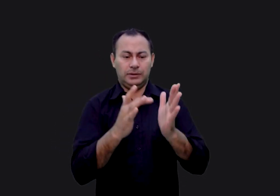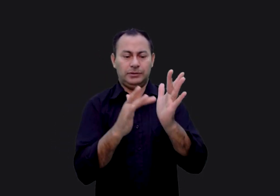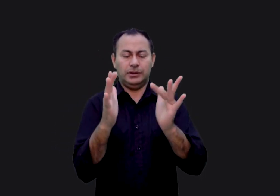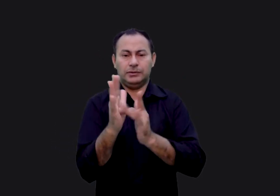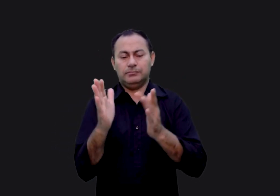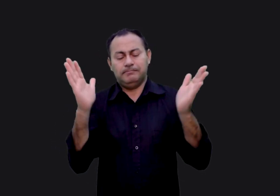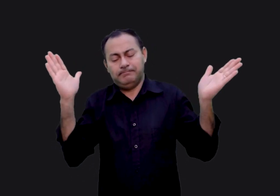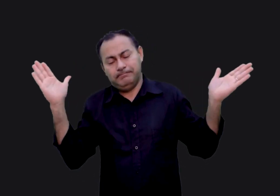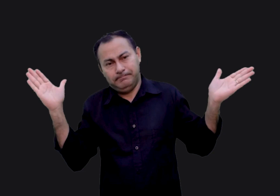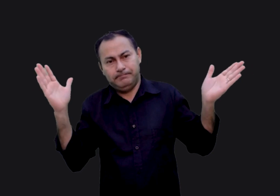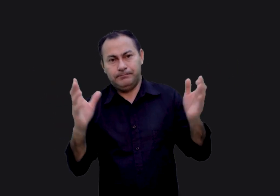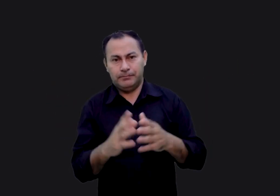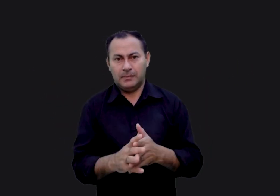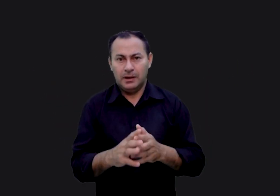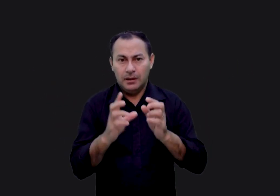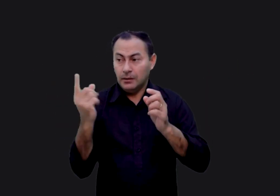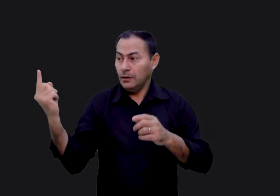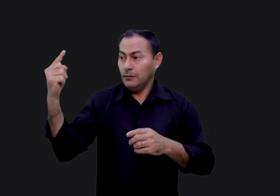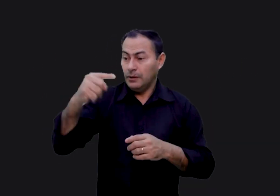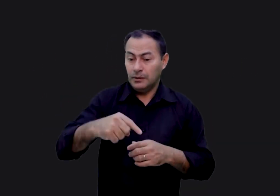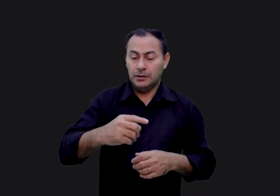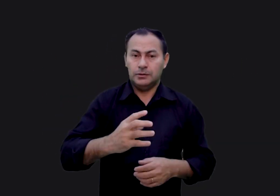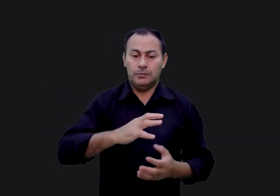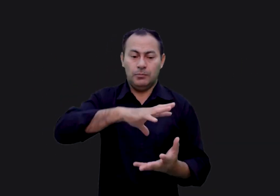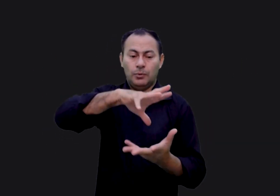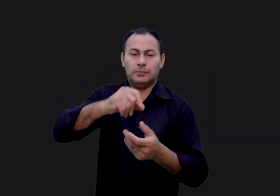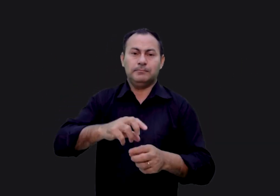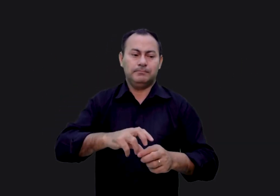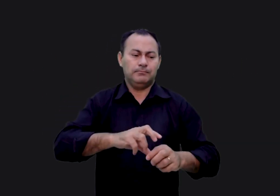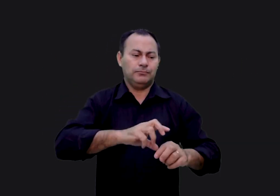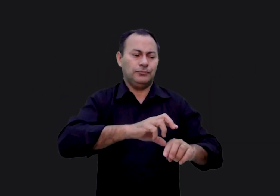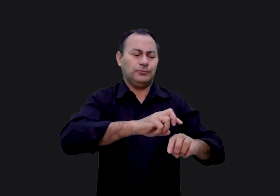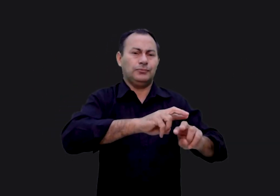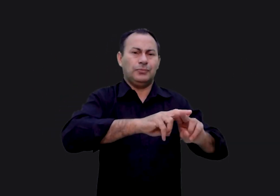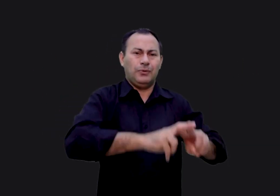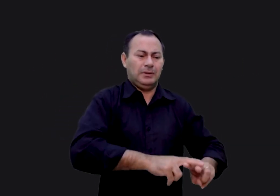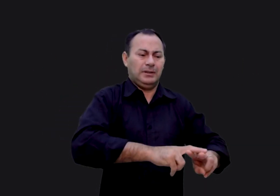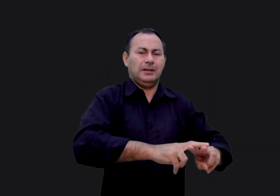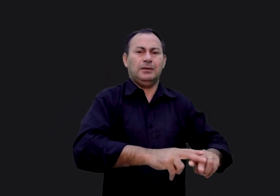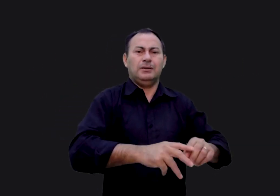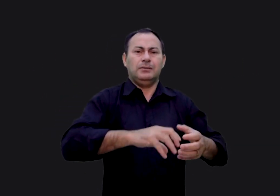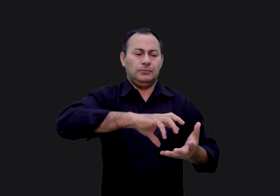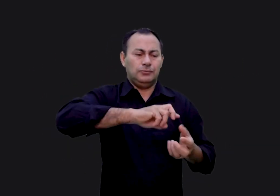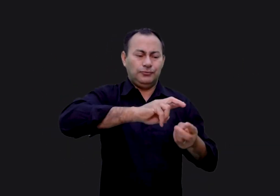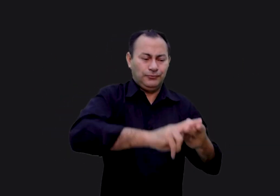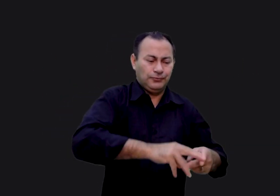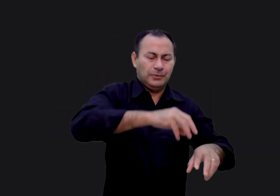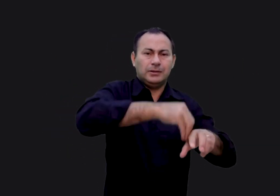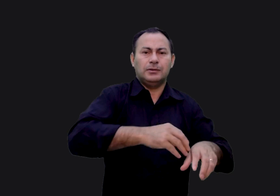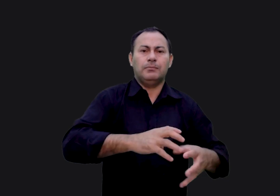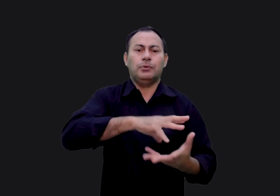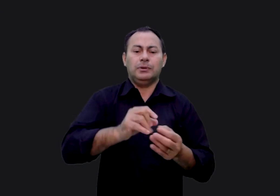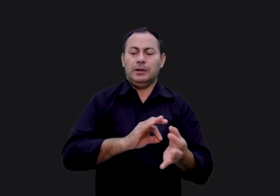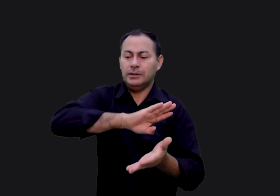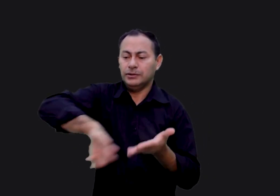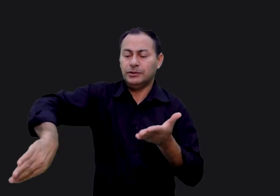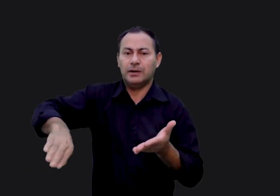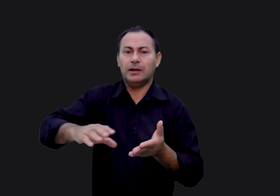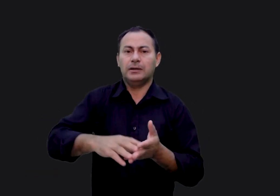na cruz. Viemos a este mundo com uma condenação sobre nós e a única maneira de removermos essa condenação é crer